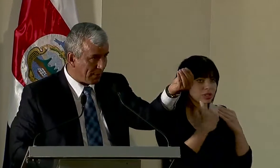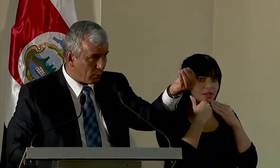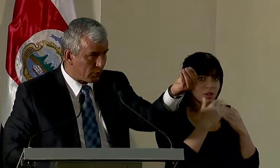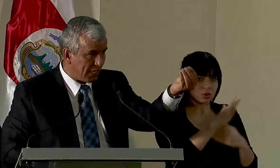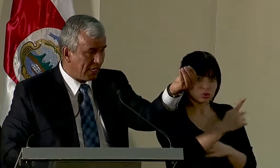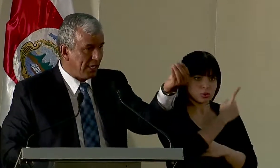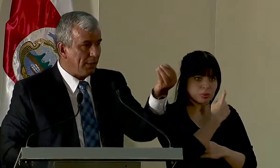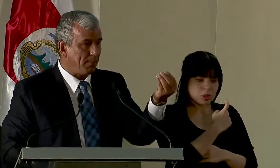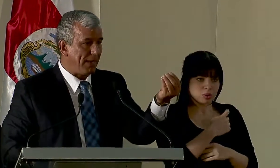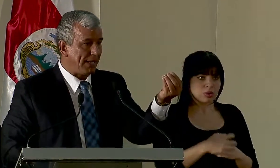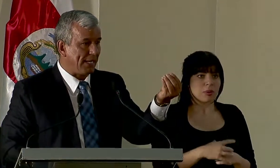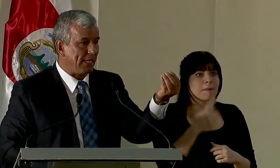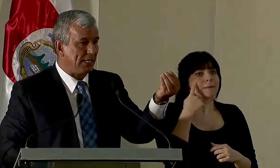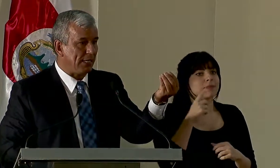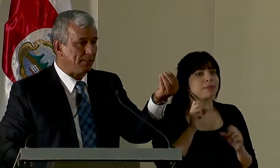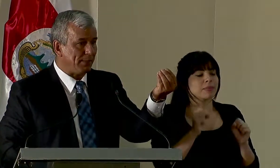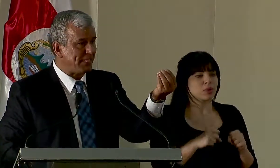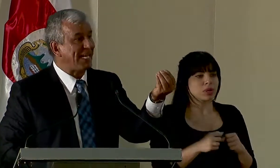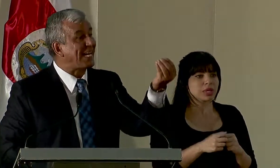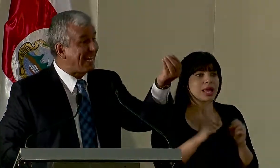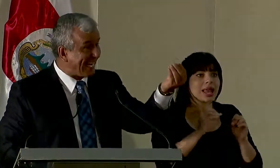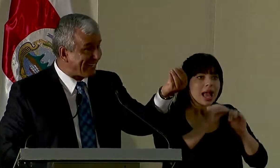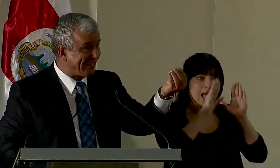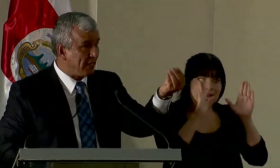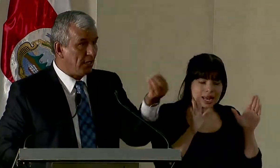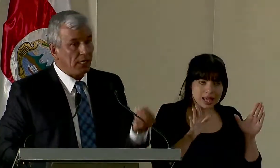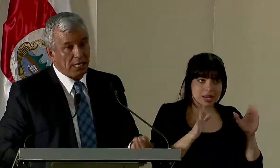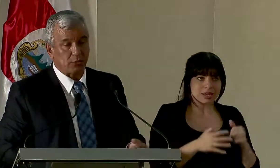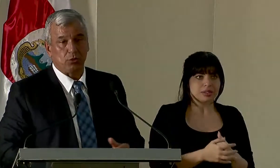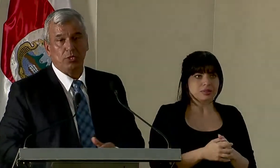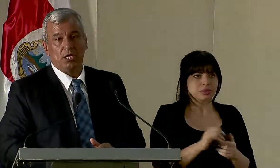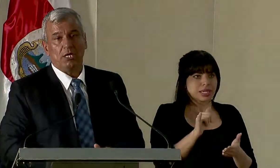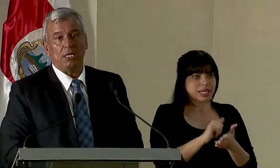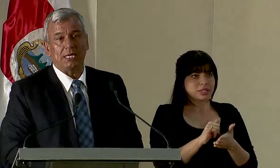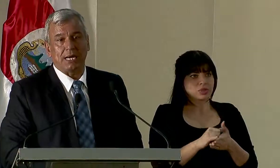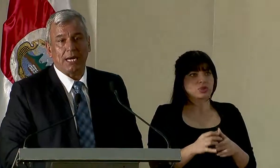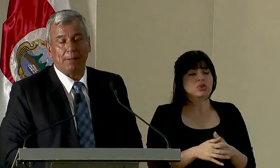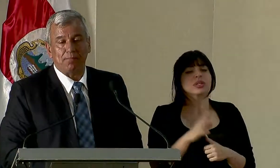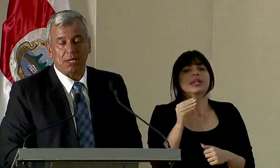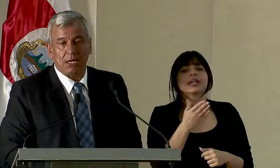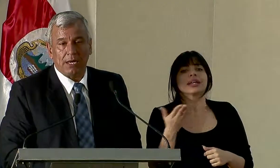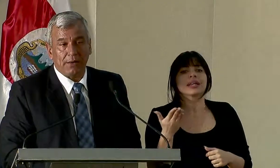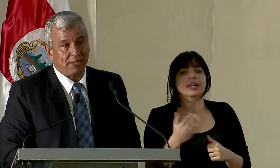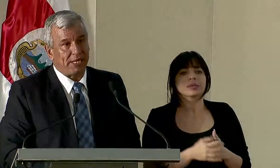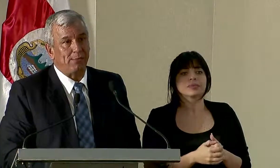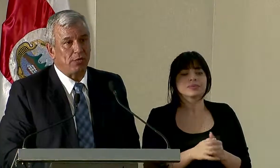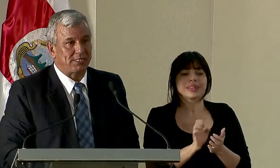agradezco la pregunta para permitir aclarar eso y que